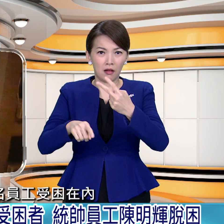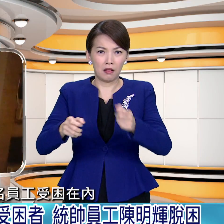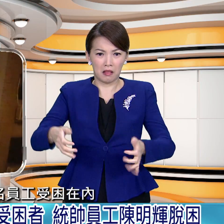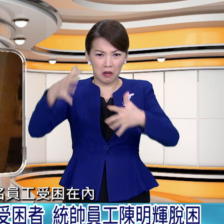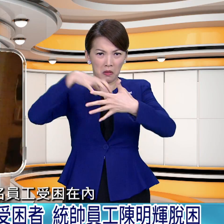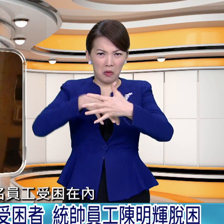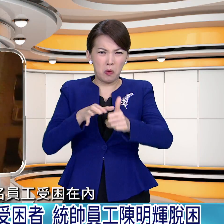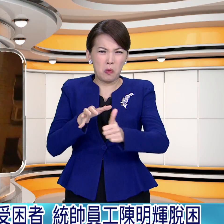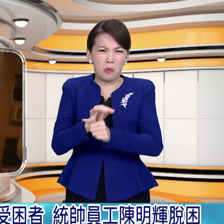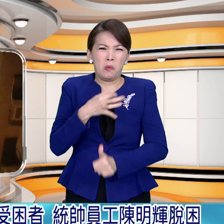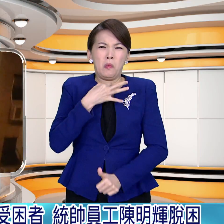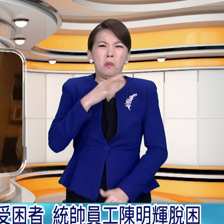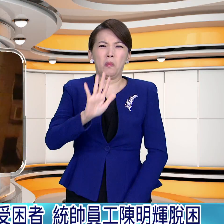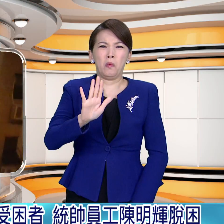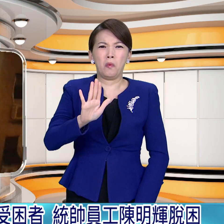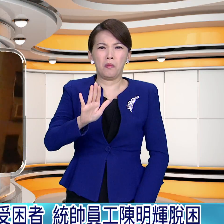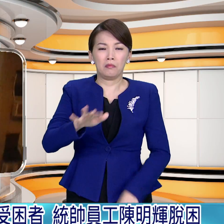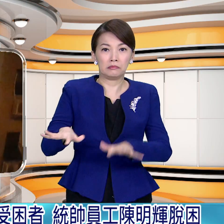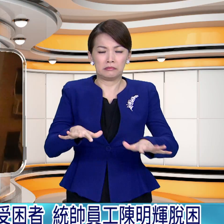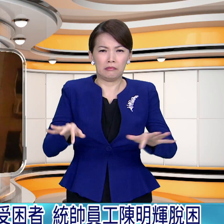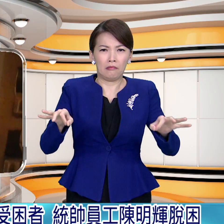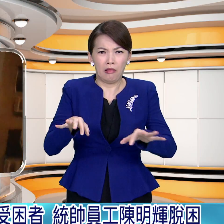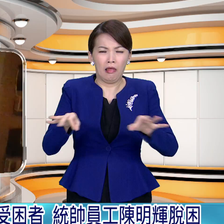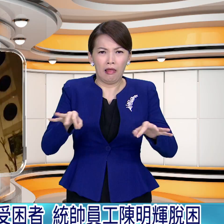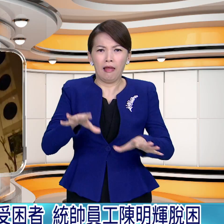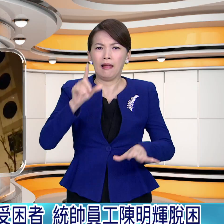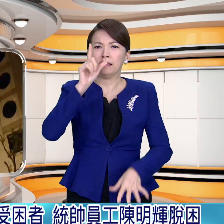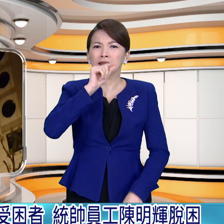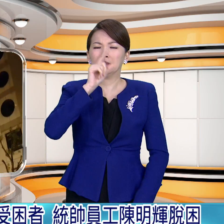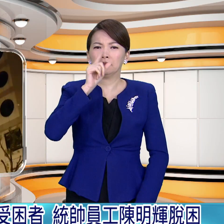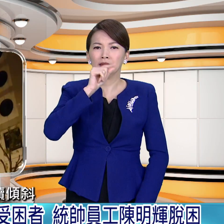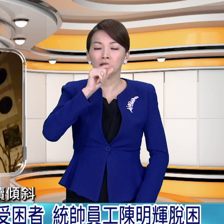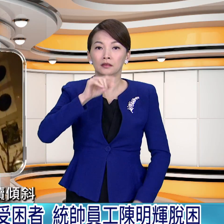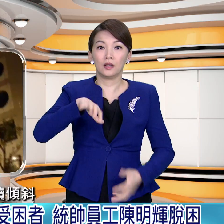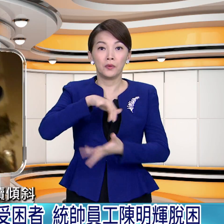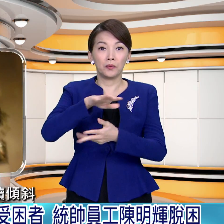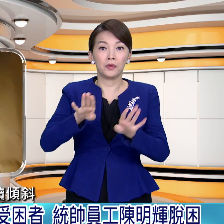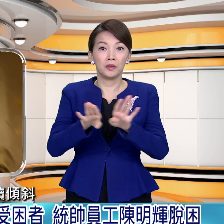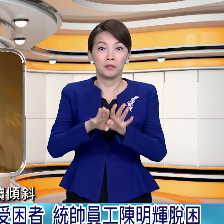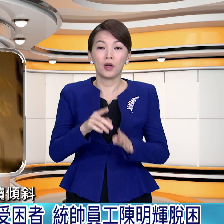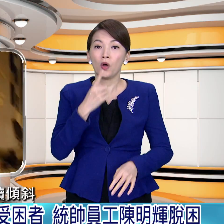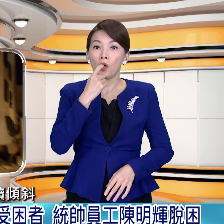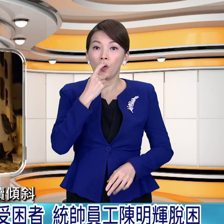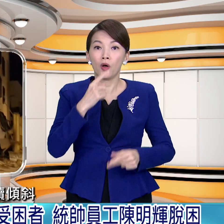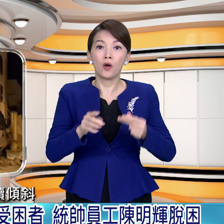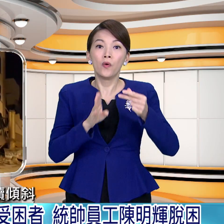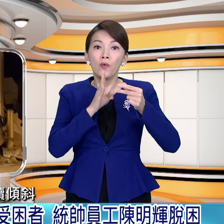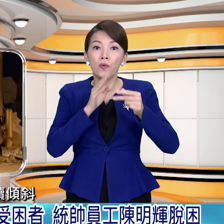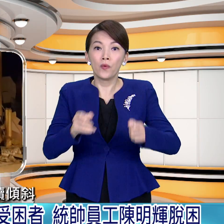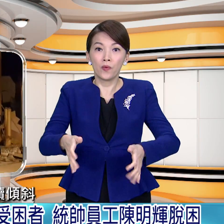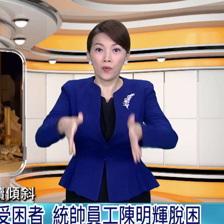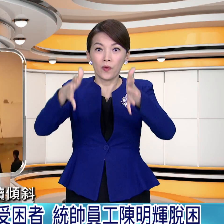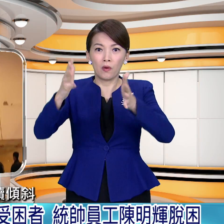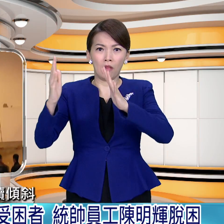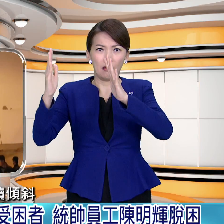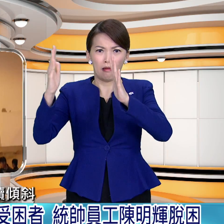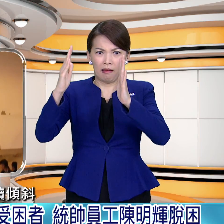内。另外余震不断，云门翠堤大楼持续倾斜，